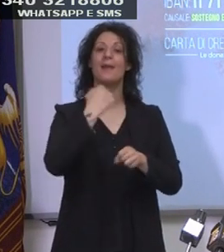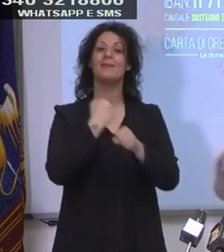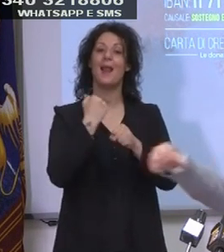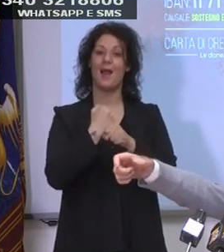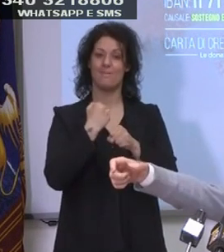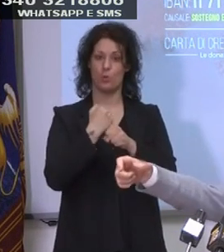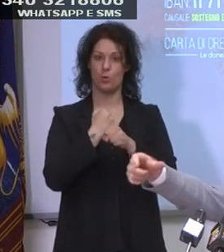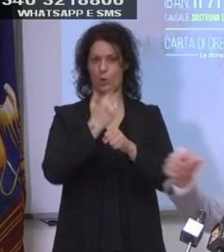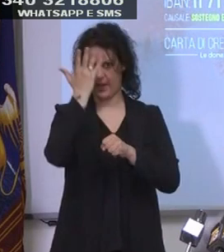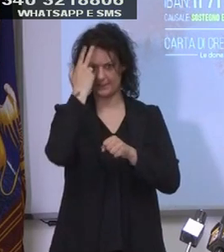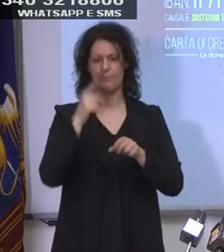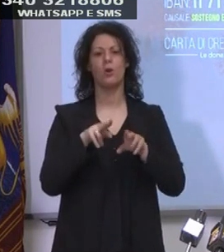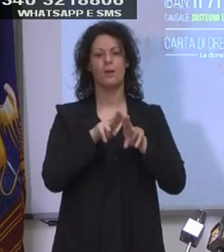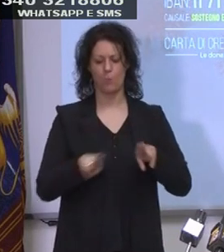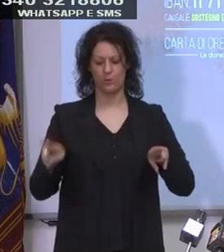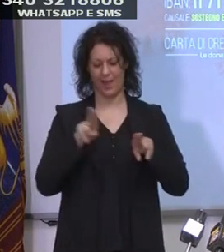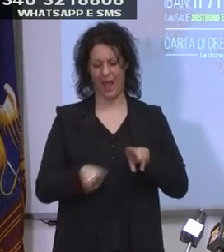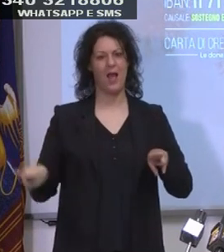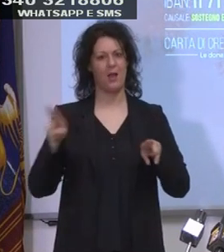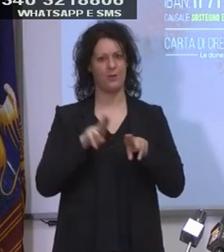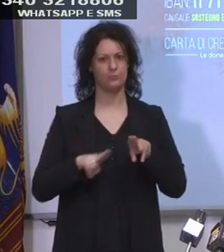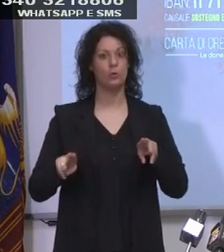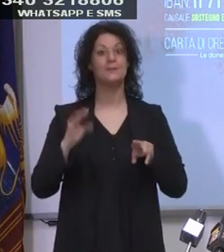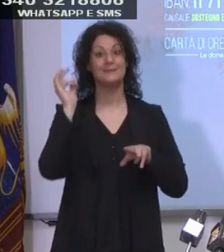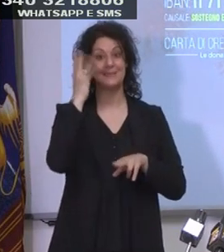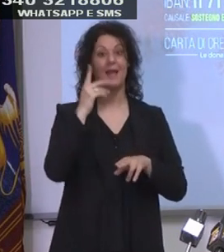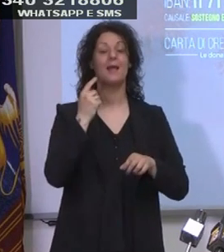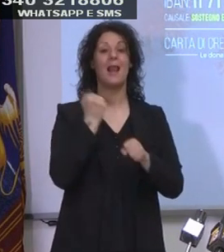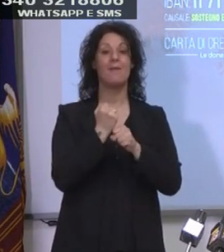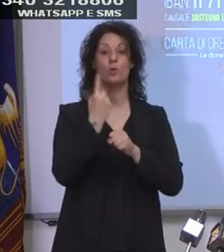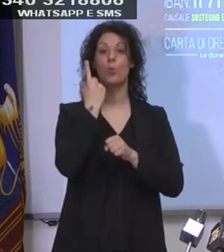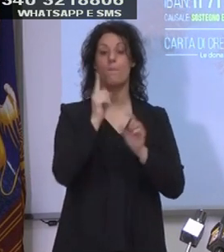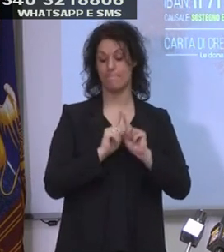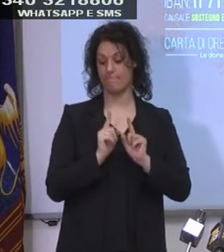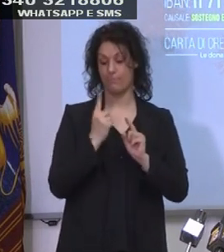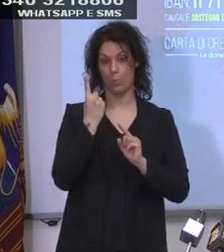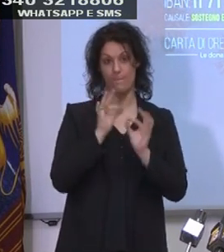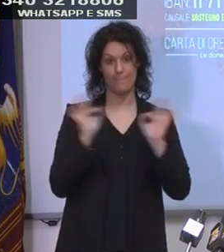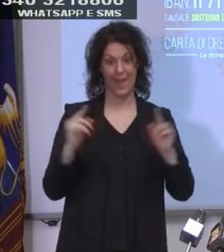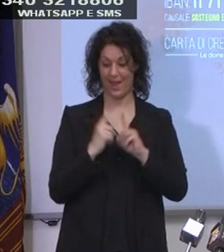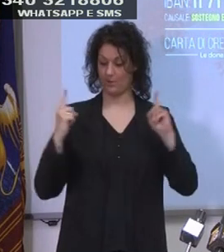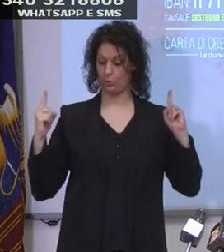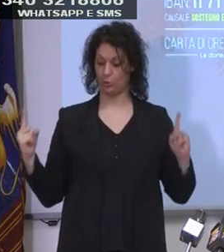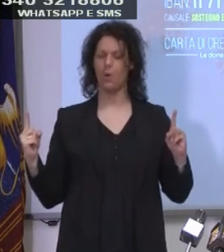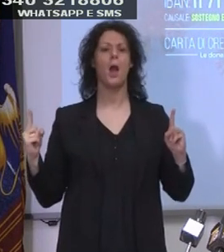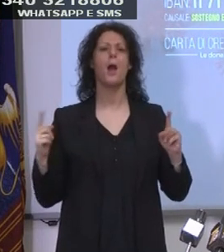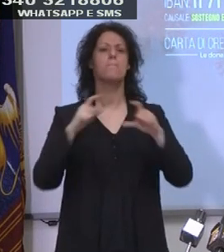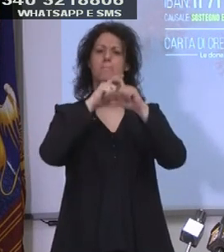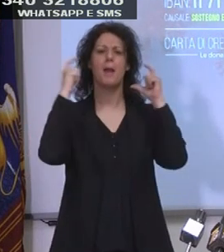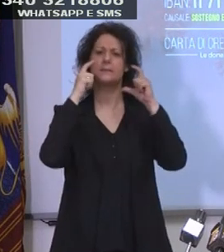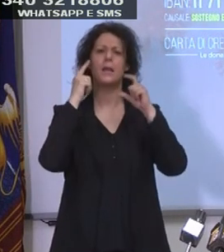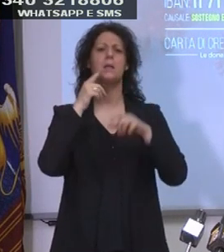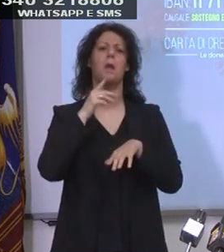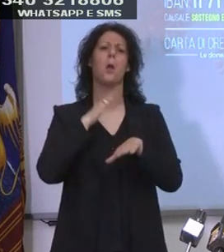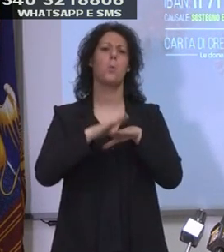pensate a una catena di montaggio, non serve l'uso della mascherina. E voi capite, cioè, che differenza c'è tra la distanza di un metro